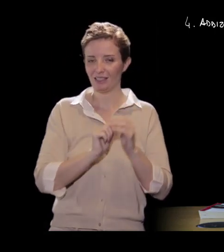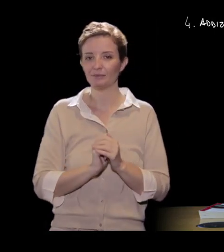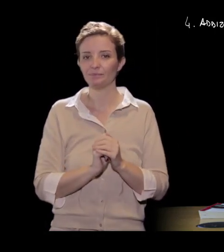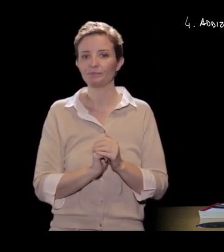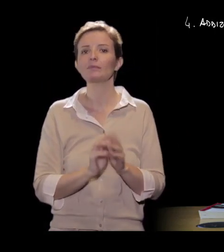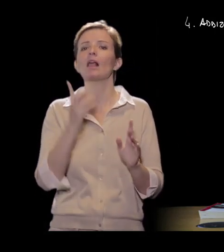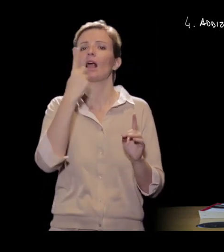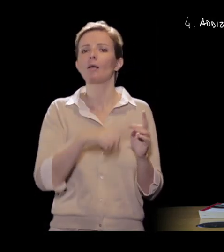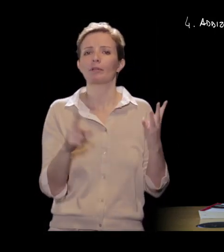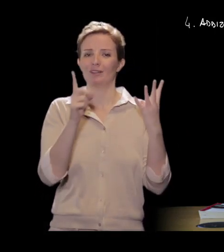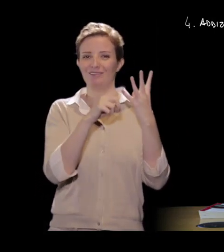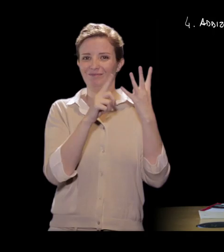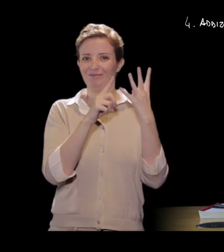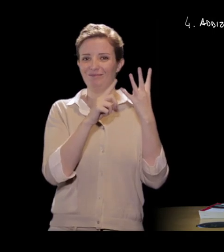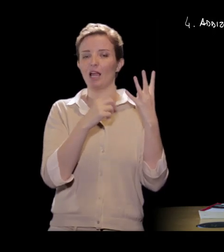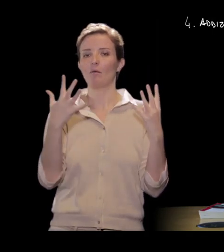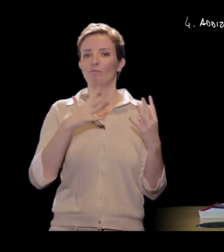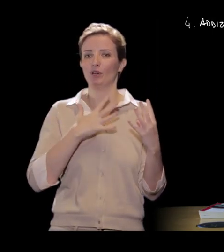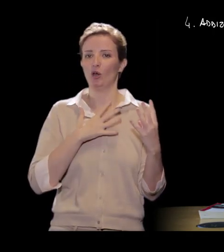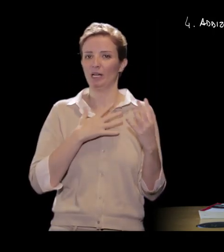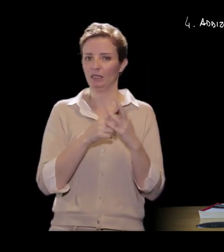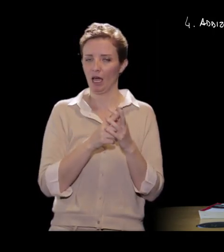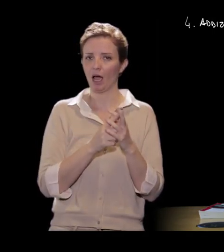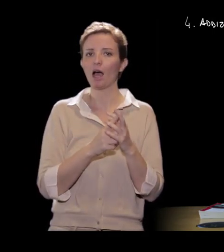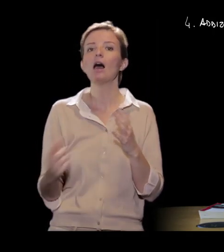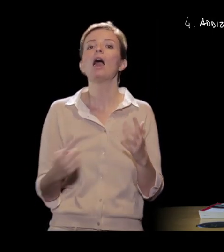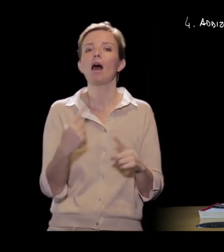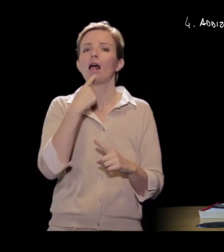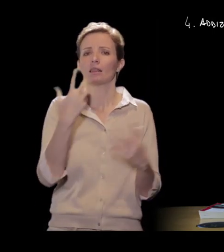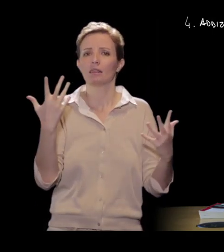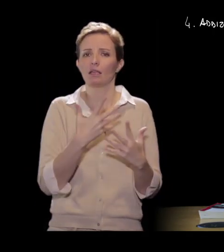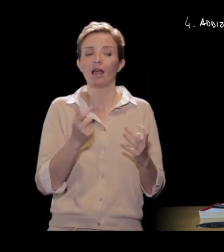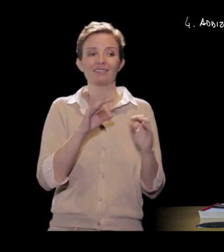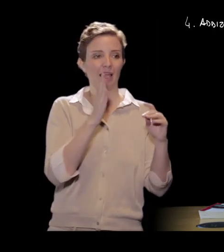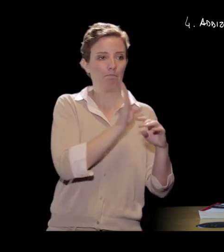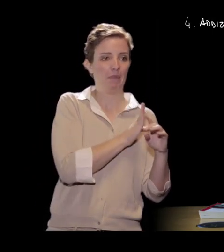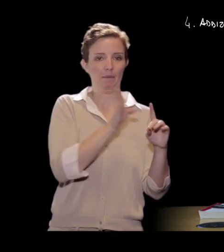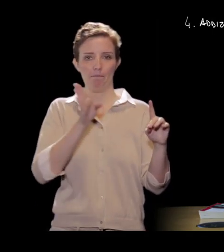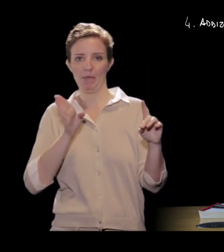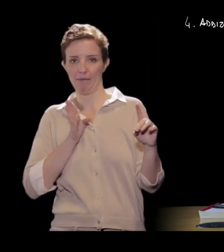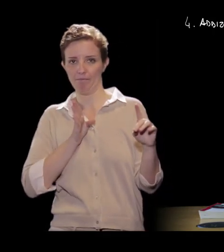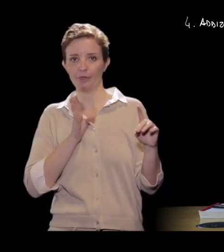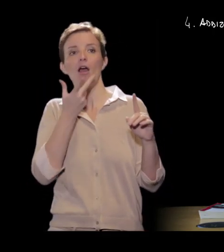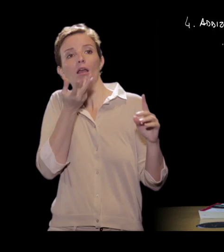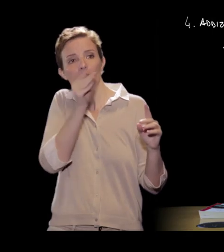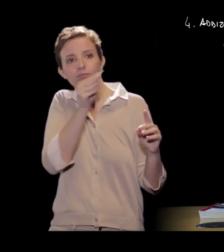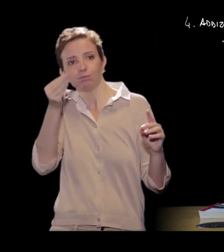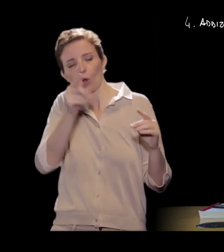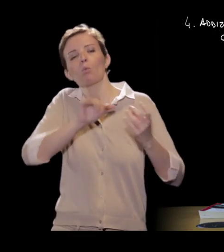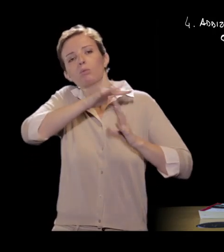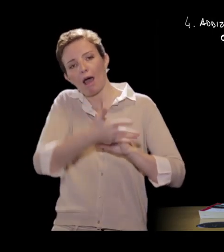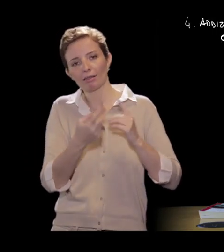questa proprietà ci dice che successo come se andiamo a sommare membro a membro 2 disuguaglianze dello stesso verso